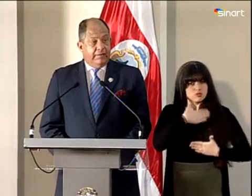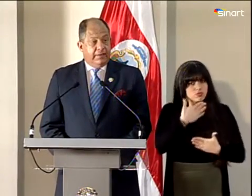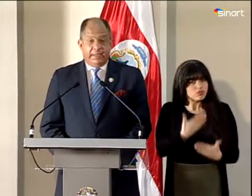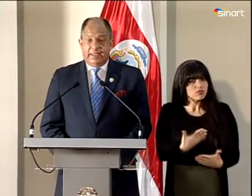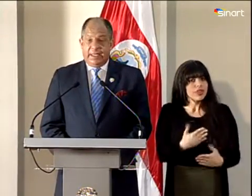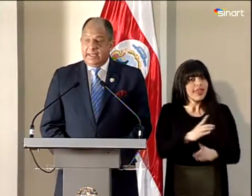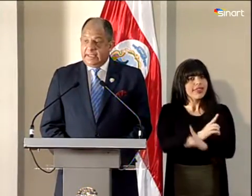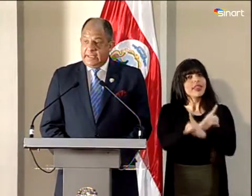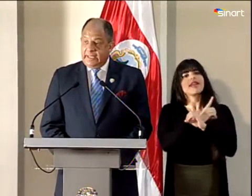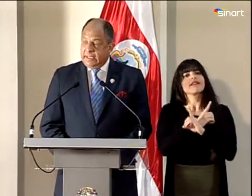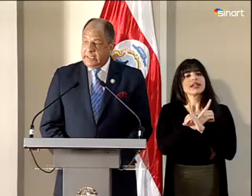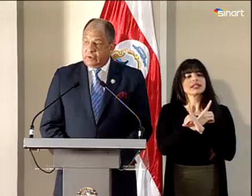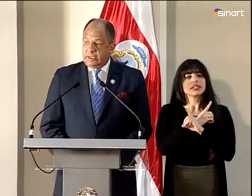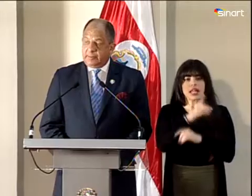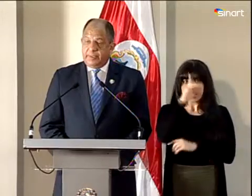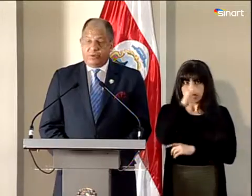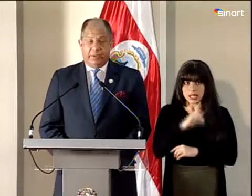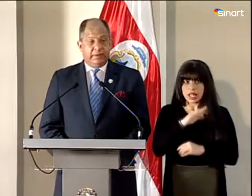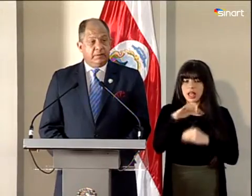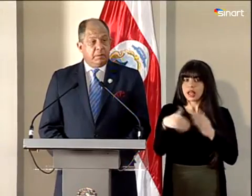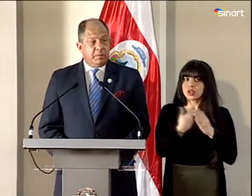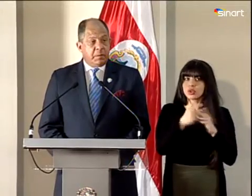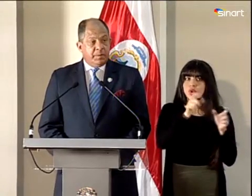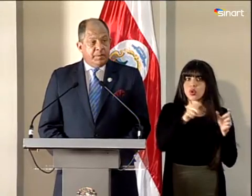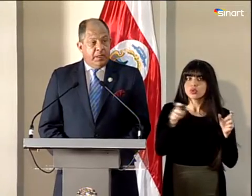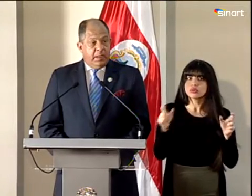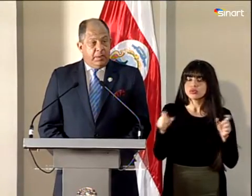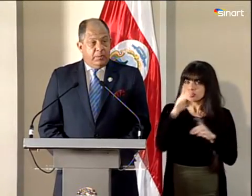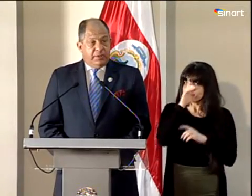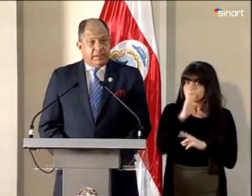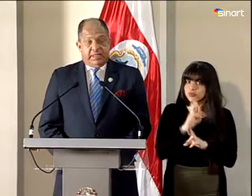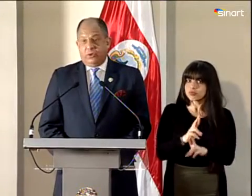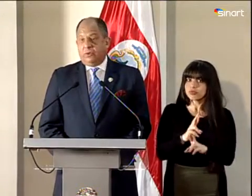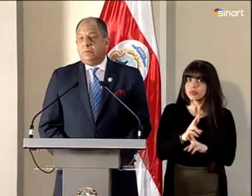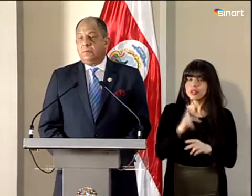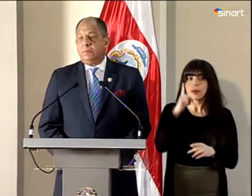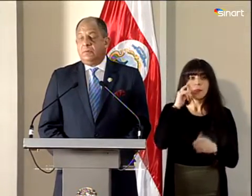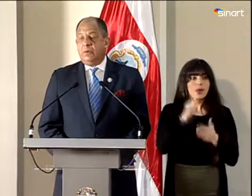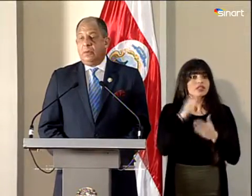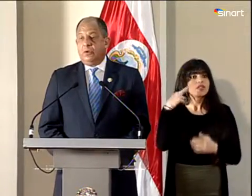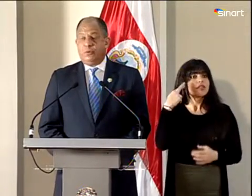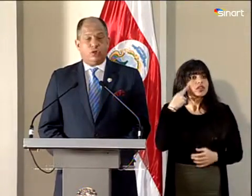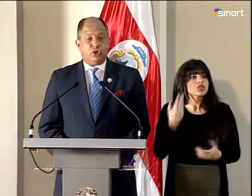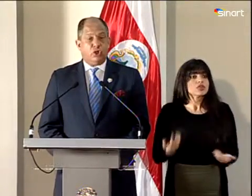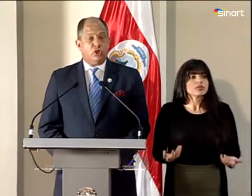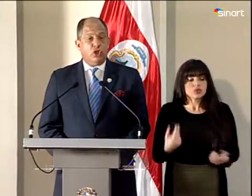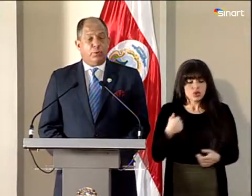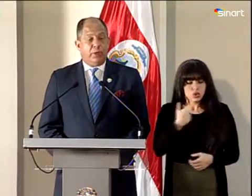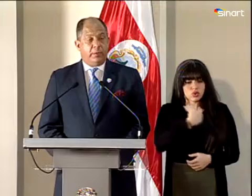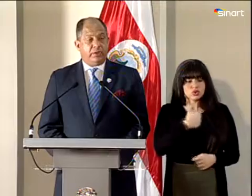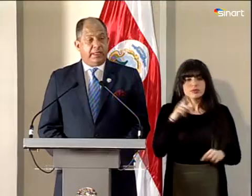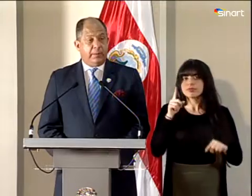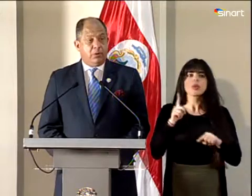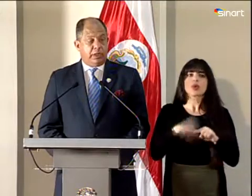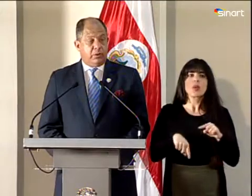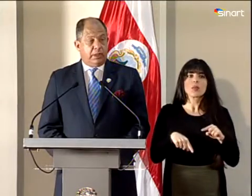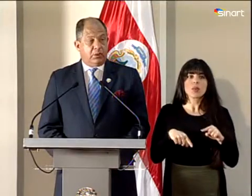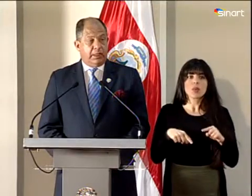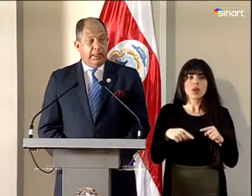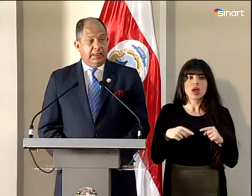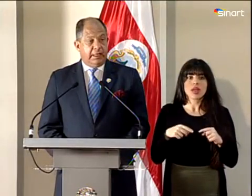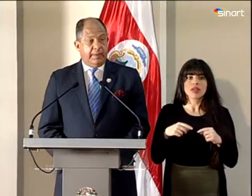la defensa de la dignidad de todas las personas. Por esa razón, nosotros no podemos estar en mora